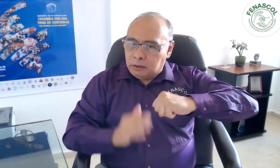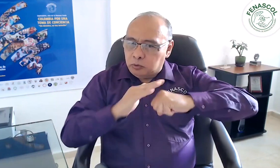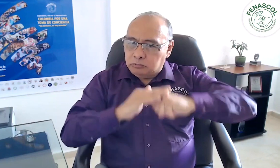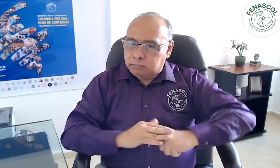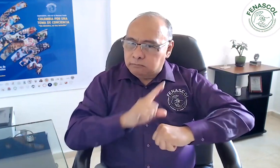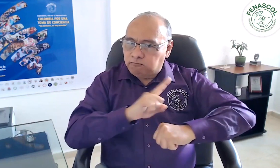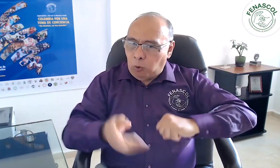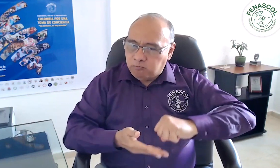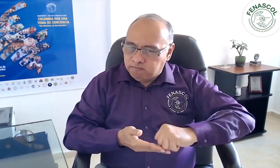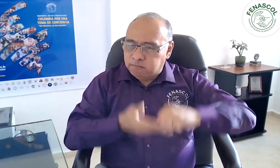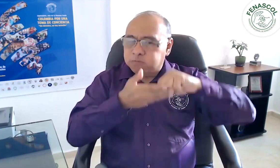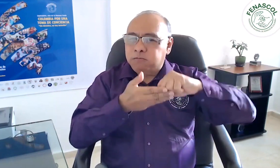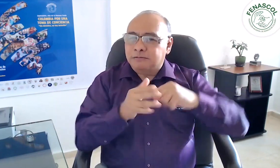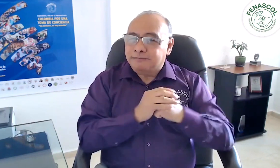por parte de otras entidades.